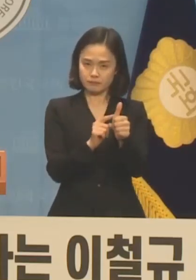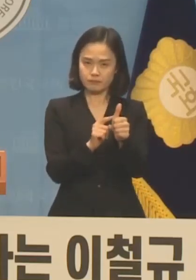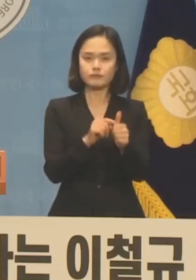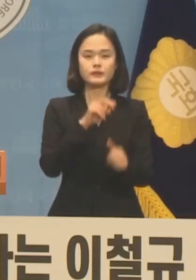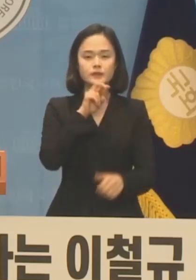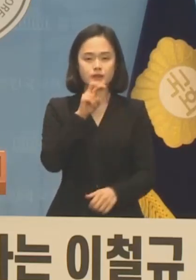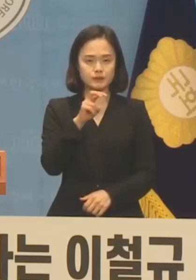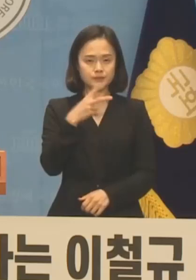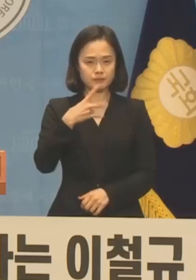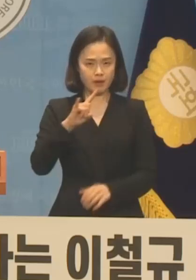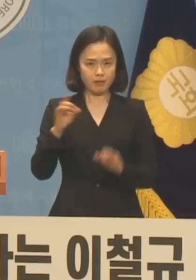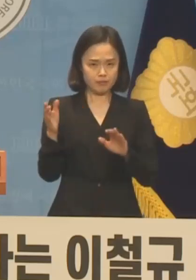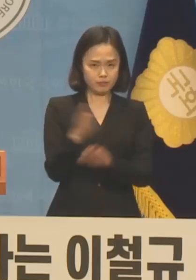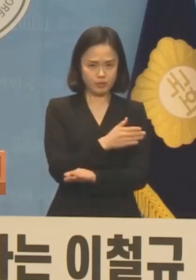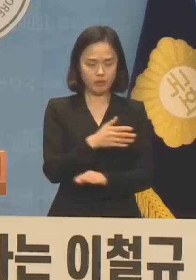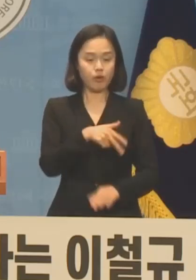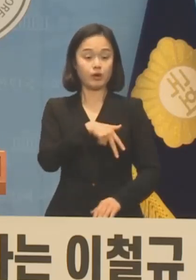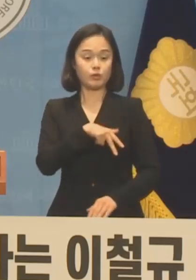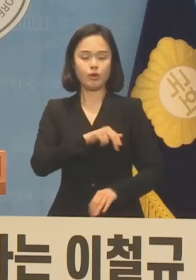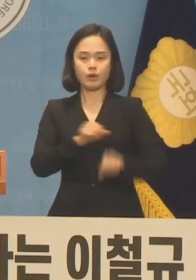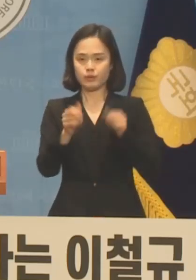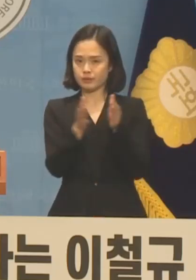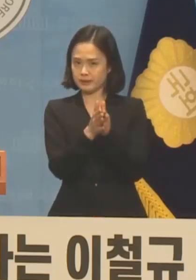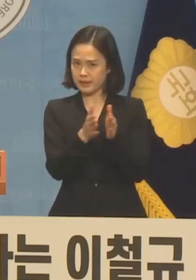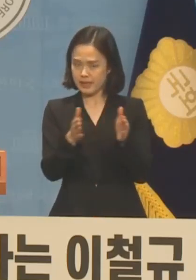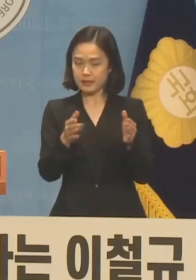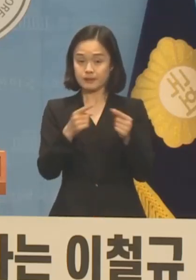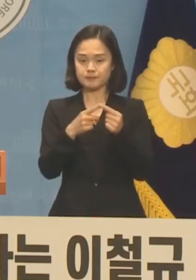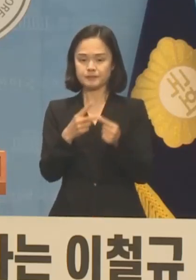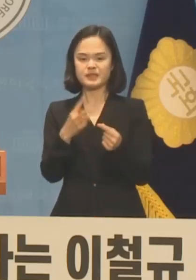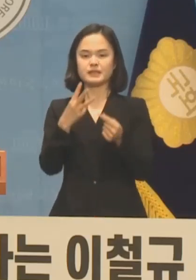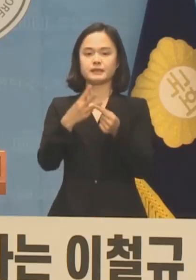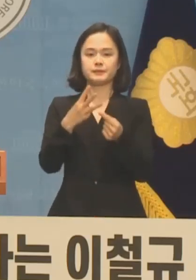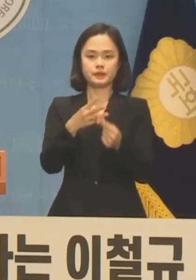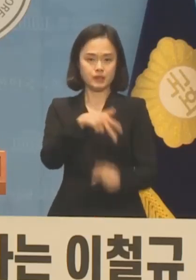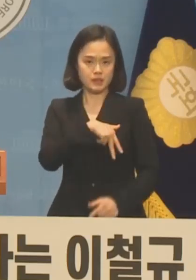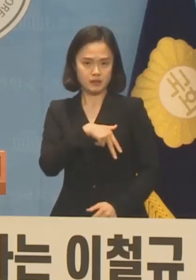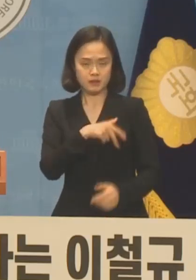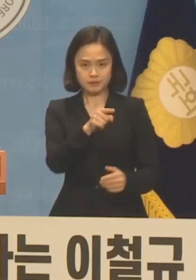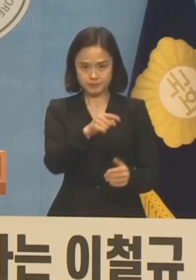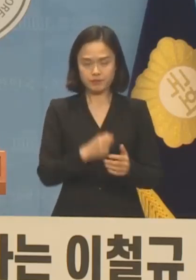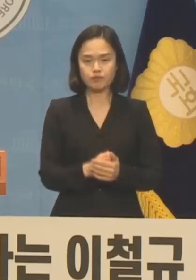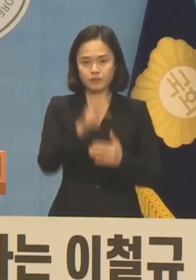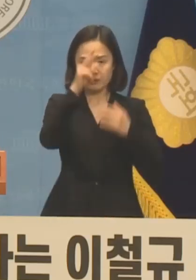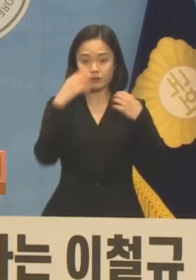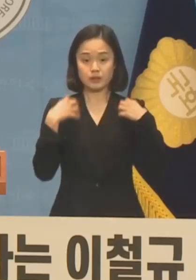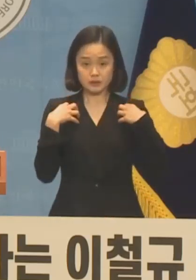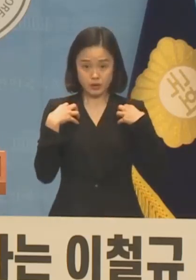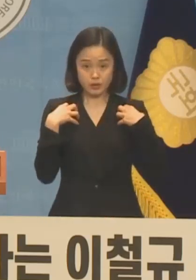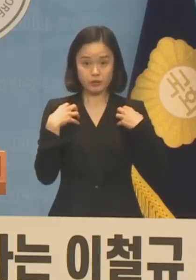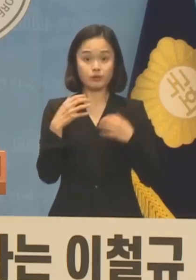이철규는 경찰 출신으로서 경기지방경찰청장, 경찰청 정보국장,